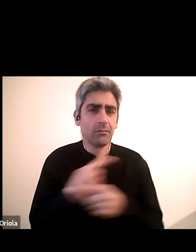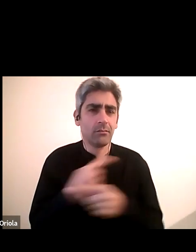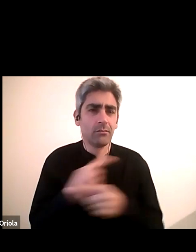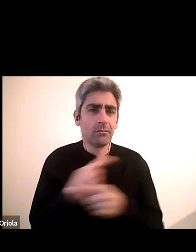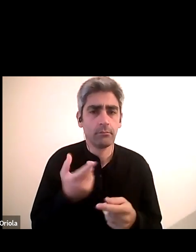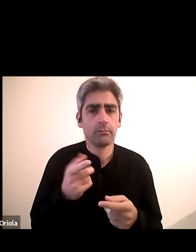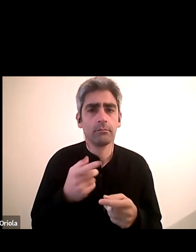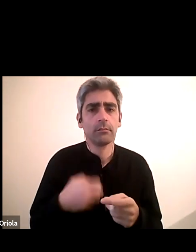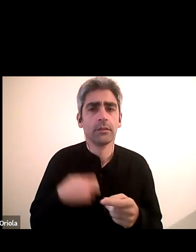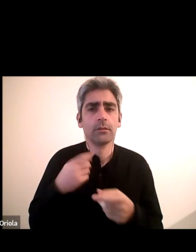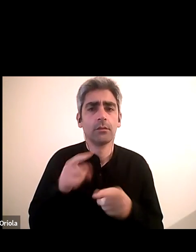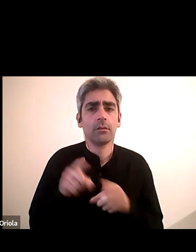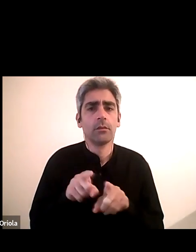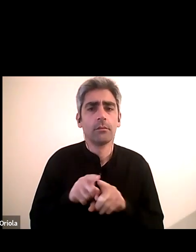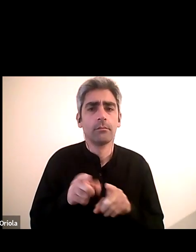que